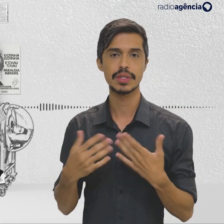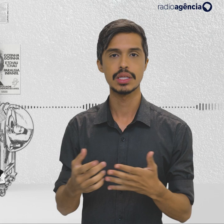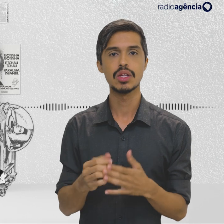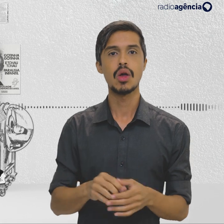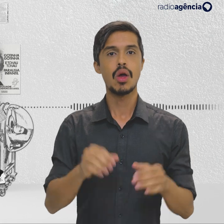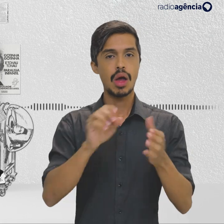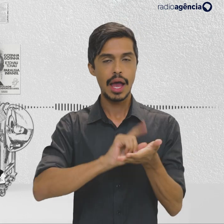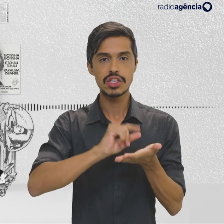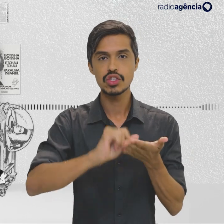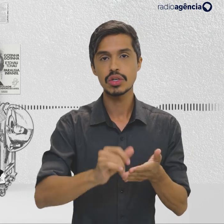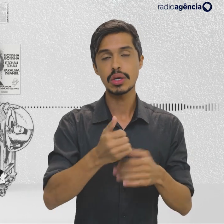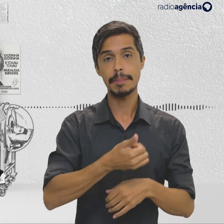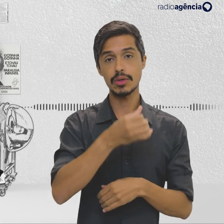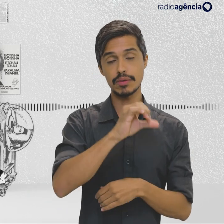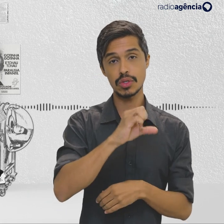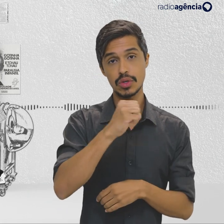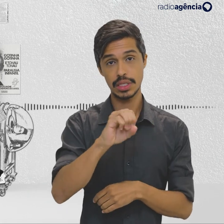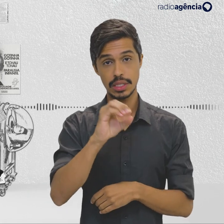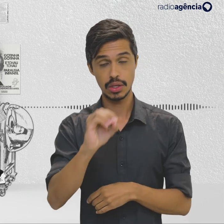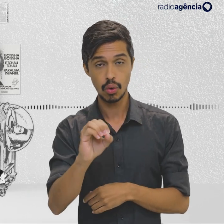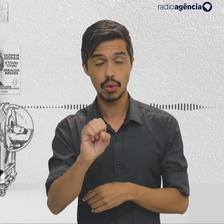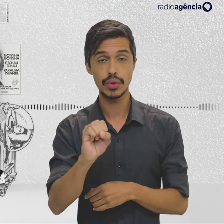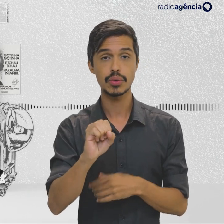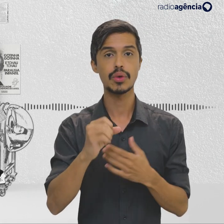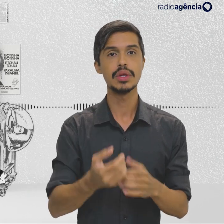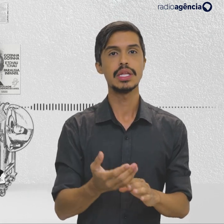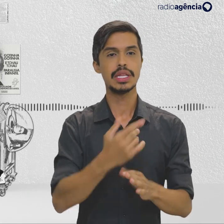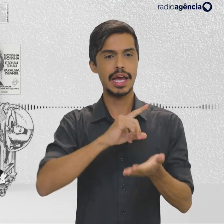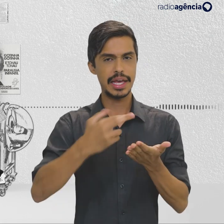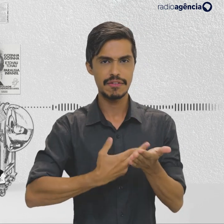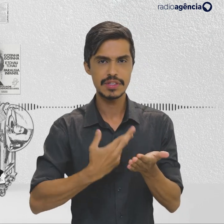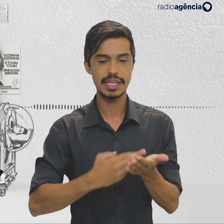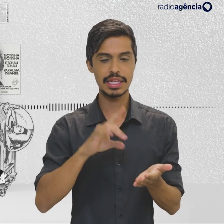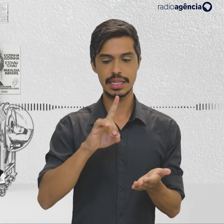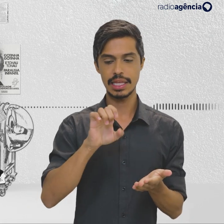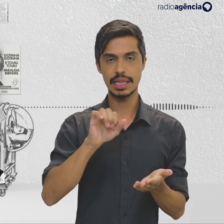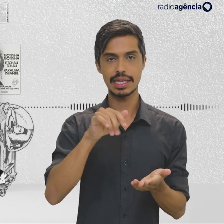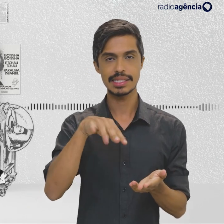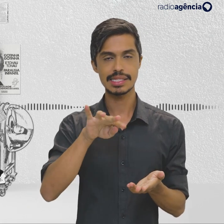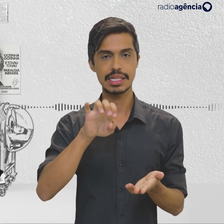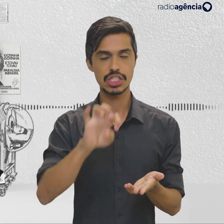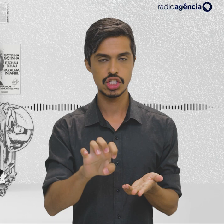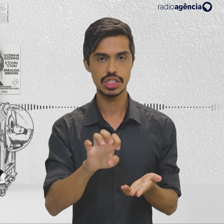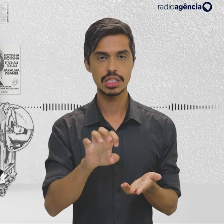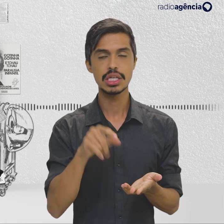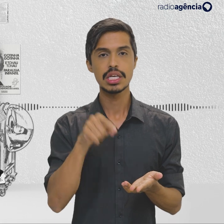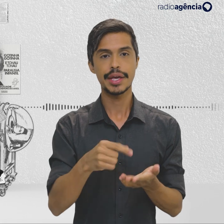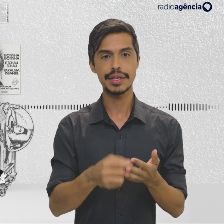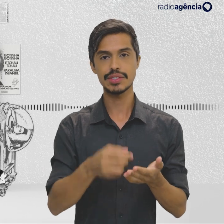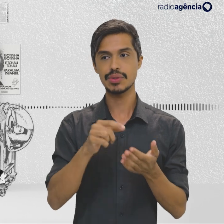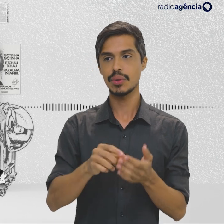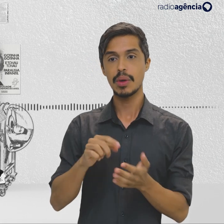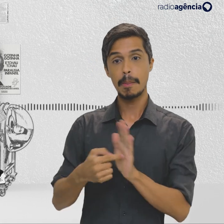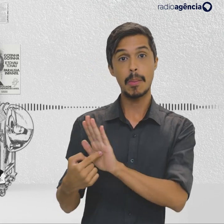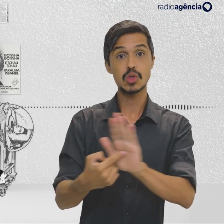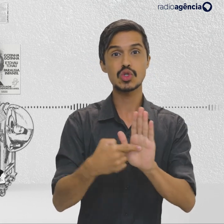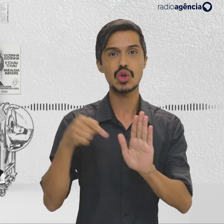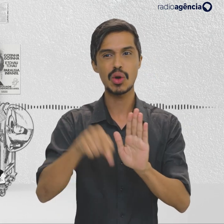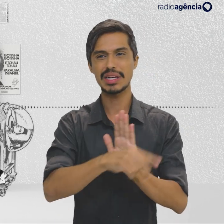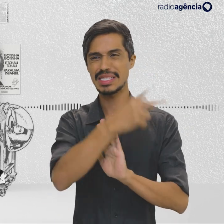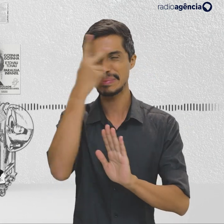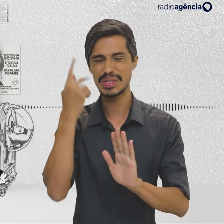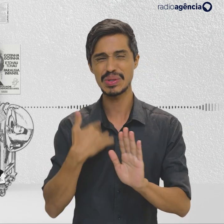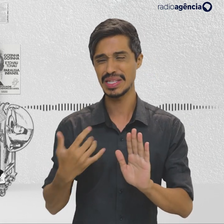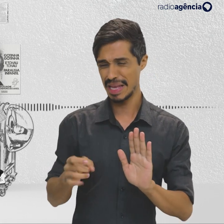em 1998 na revista the lunet a mais conceituada do meio científico provocou uma queda vacinal no